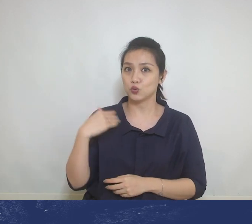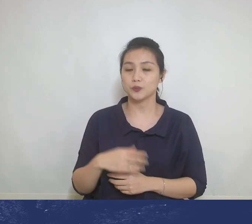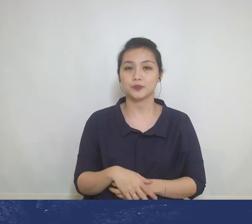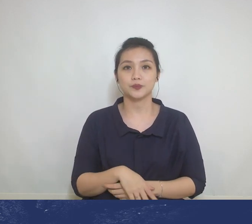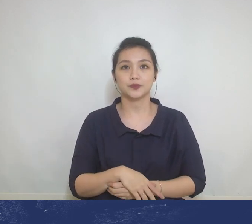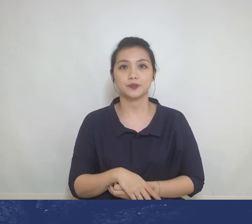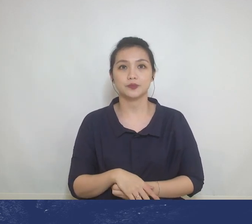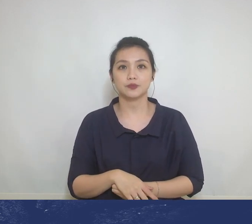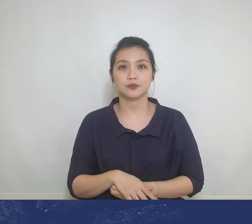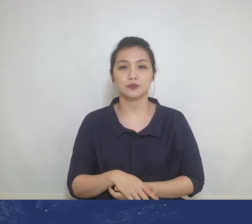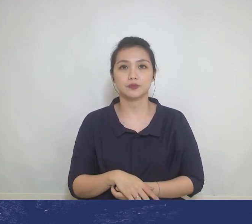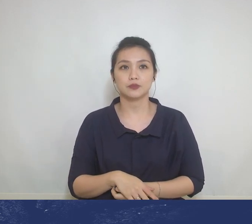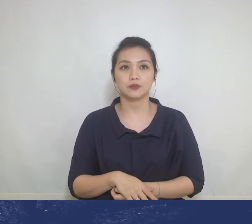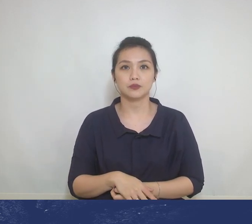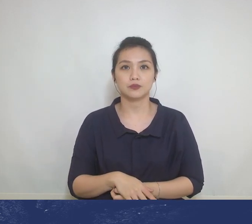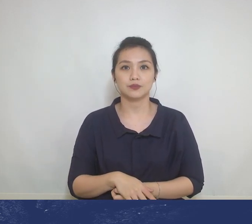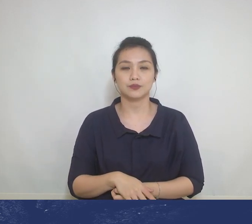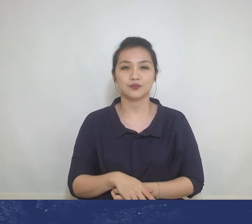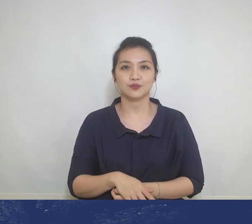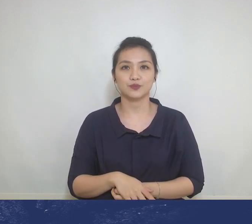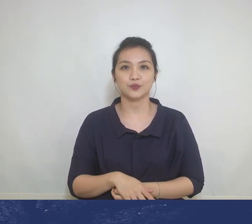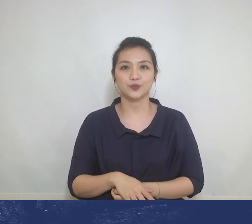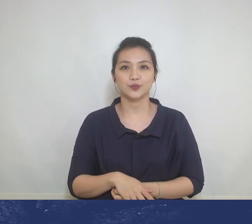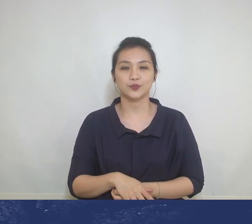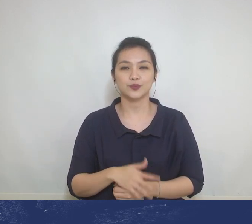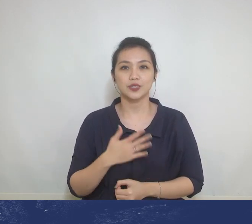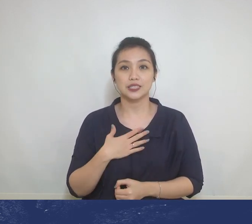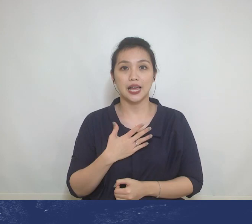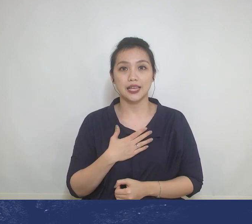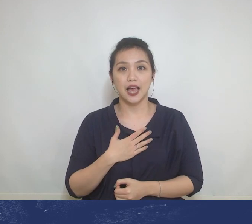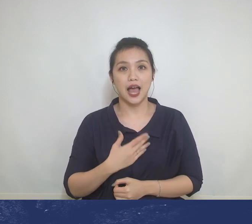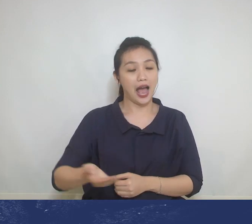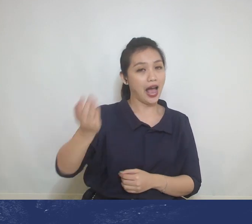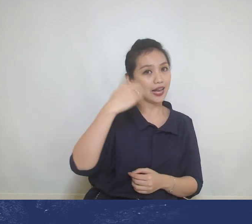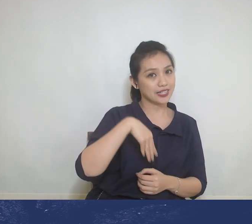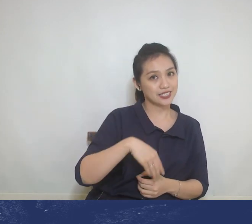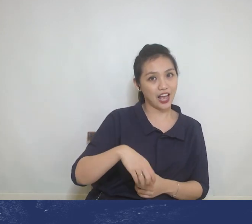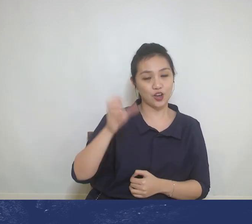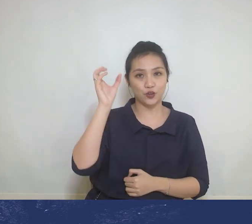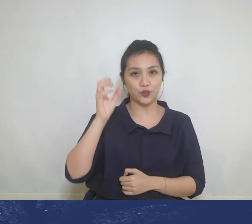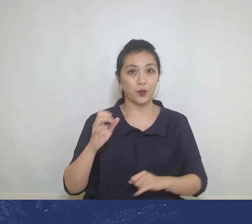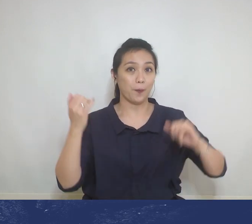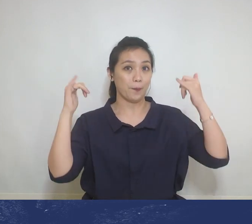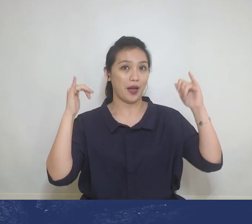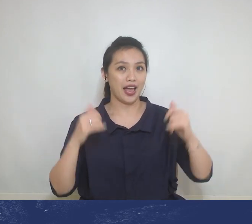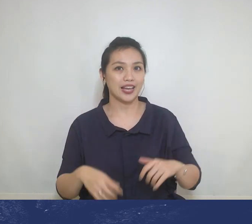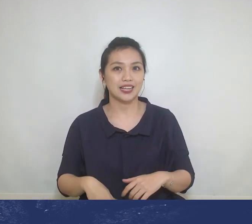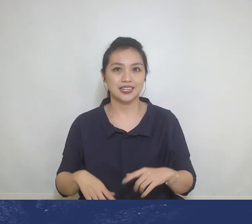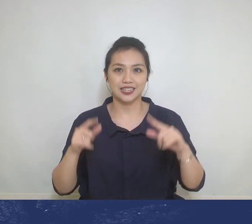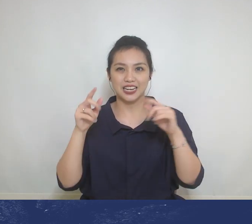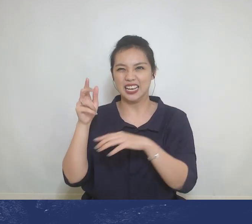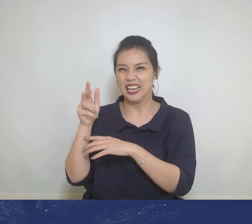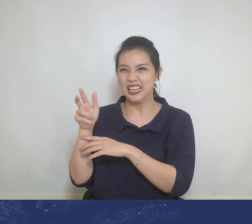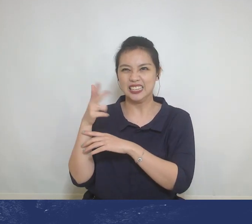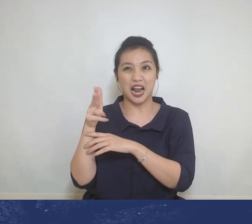belum dibereskan. Terus tiba-tiba Anda disuruh pulang. Coba gini deh, saya ajak kita untuk main peran sedikit. Coba kita